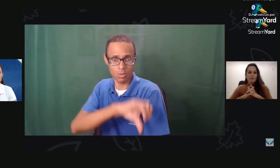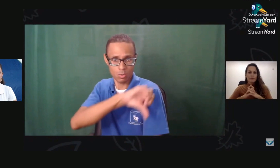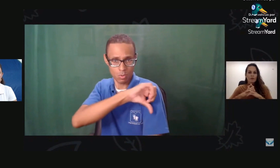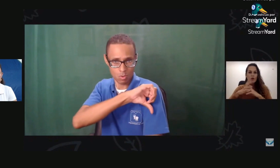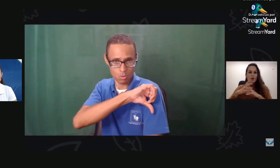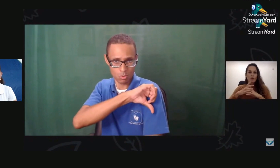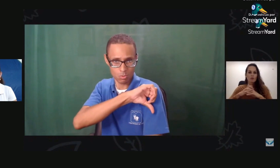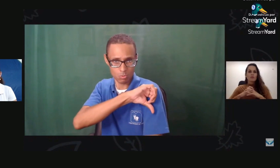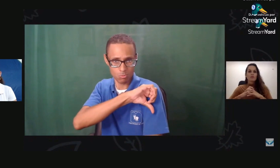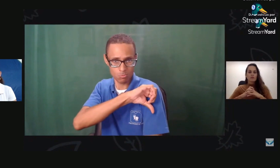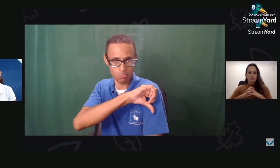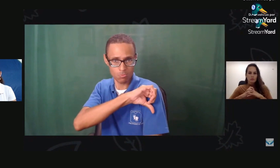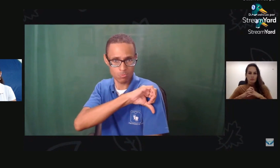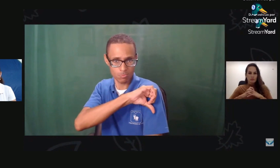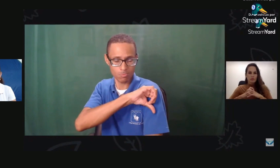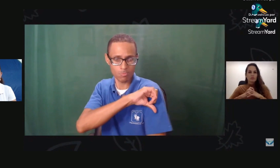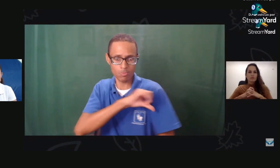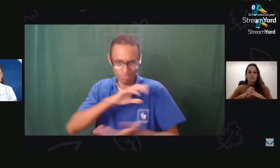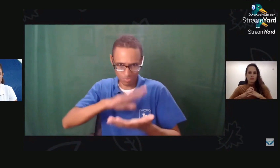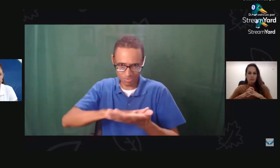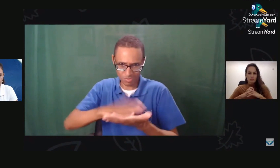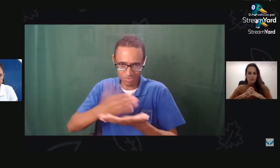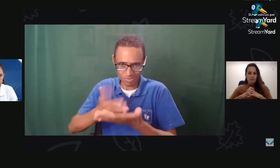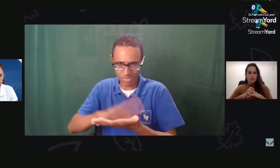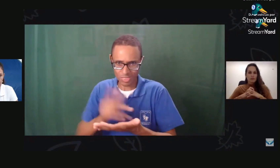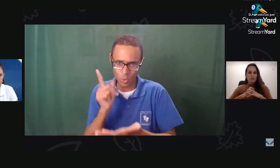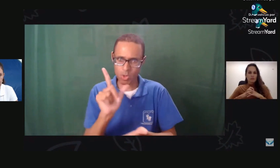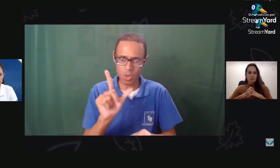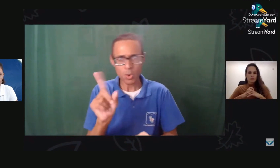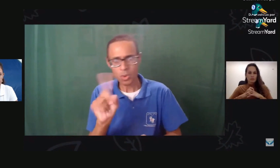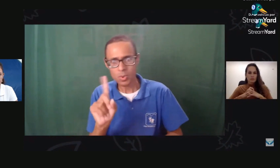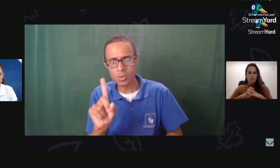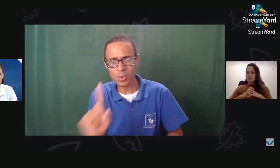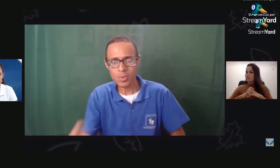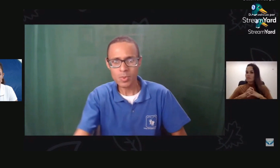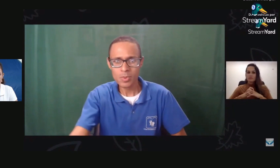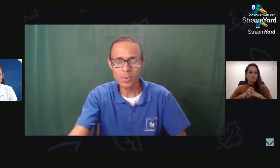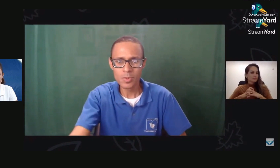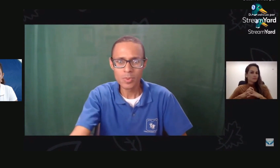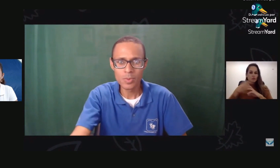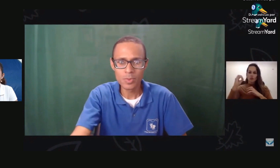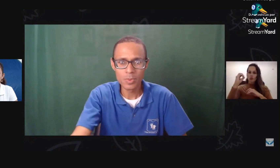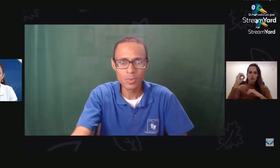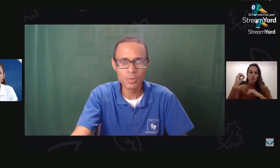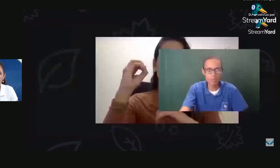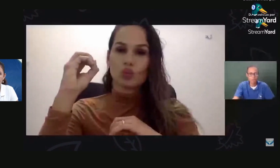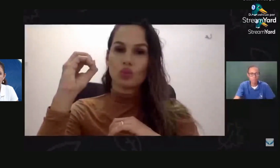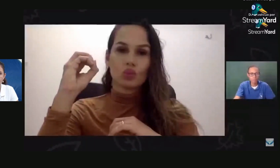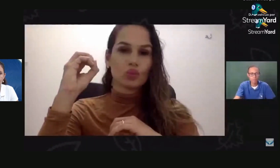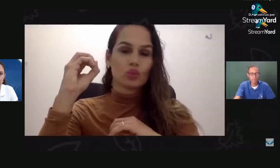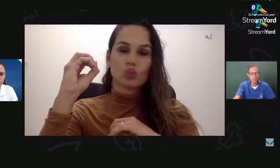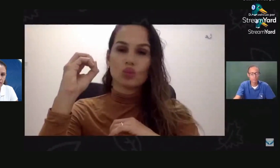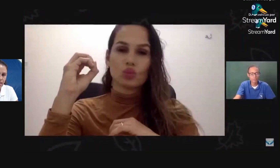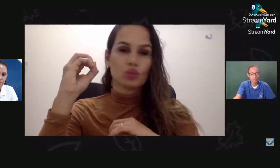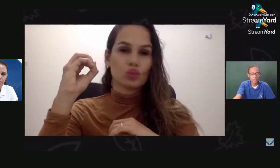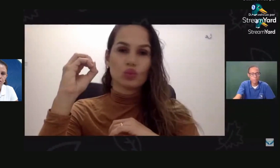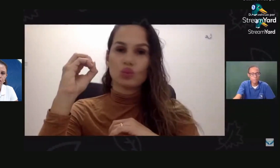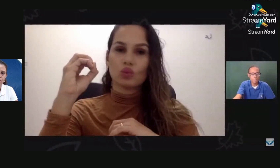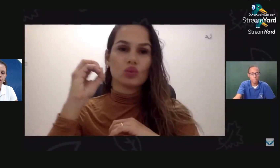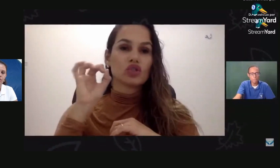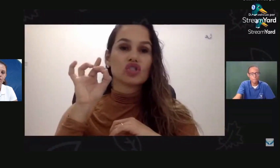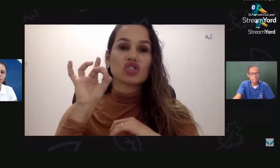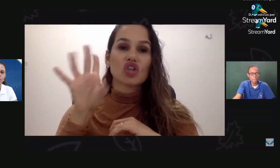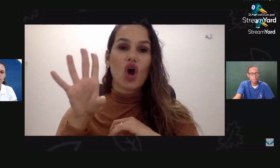entender. Depois, quando chegou do quinto ao nono, você teve intérprete? Não, eu não tive